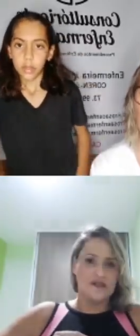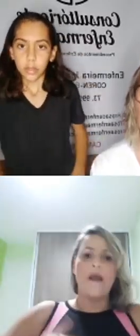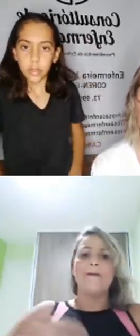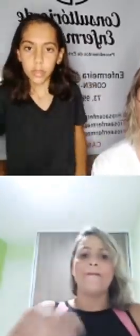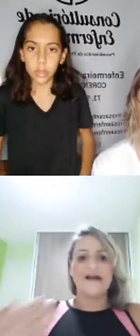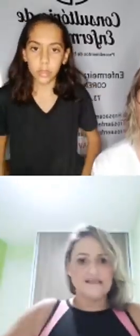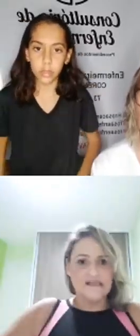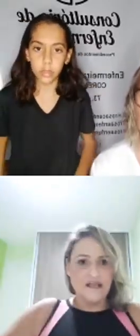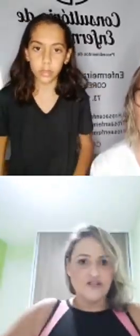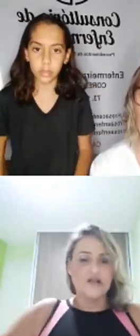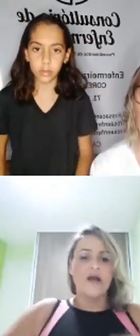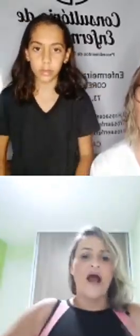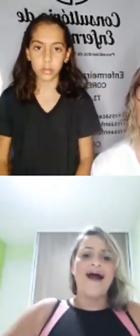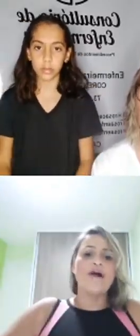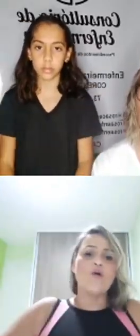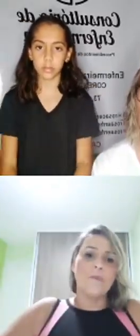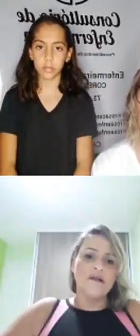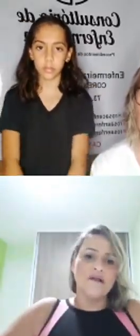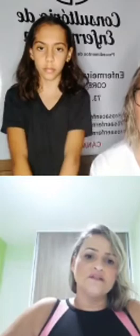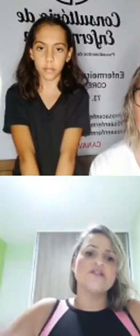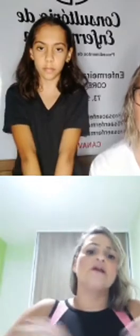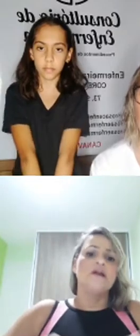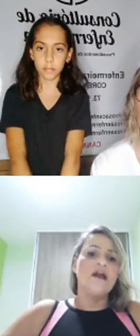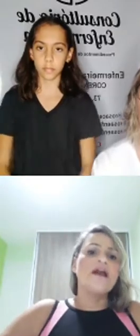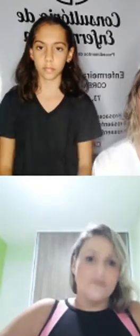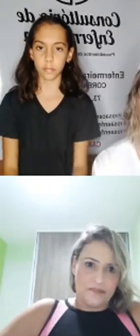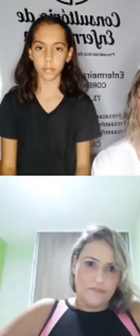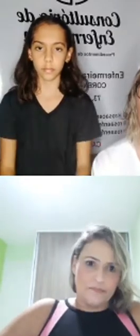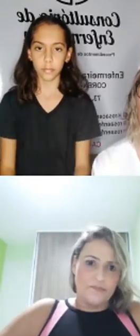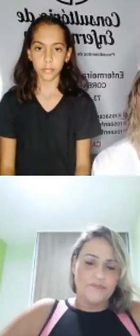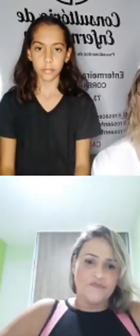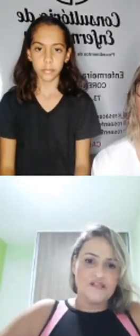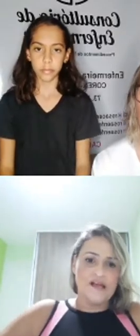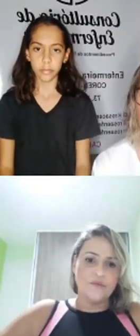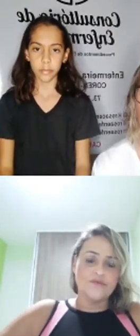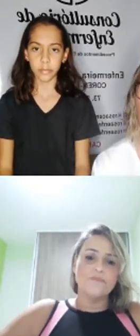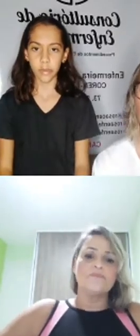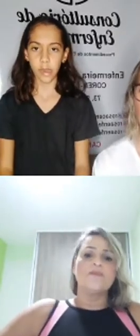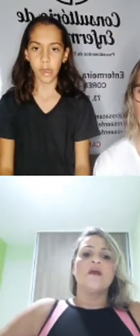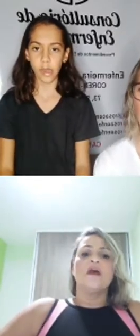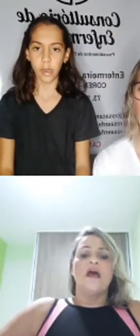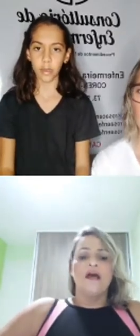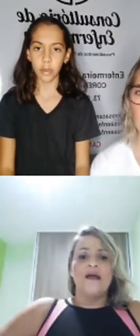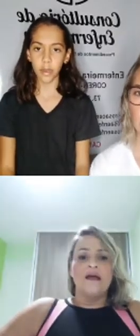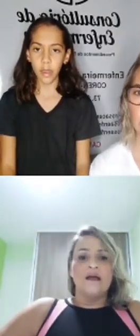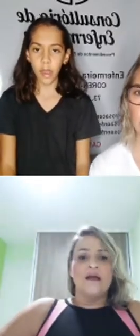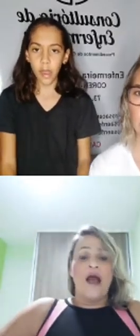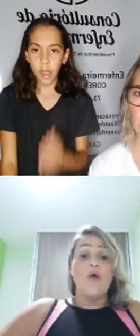nós, paciente, acompanhante e equipe de saúde.